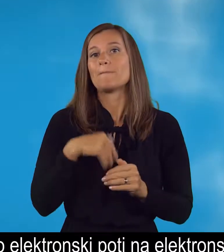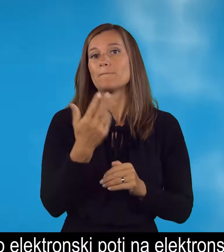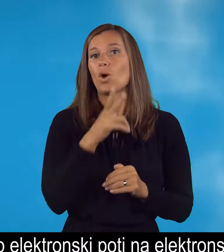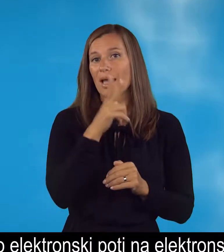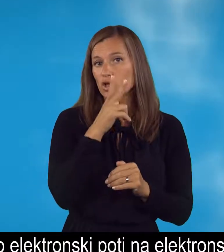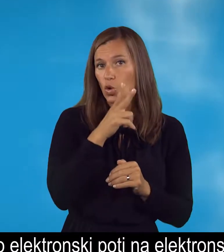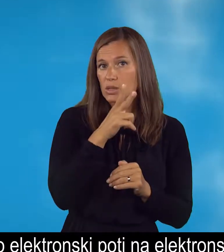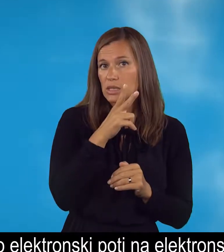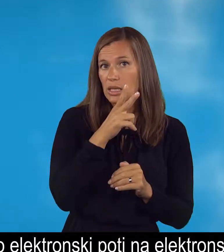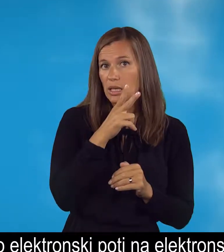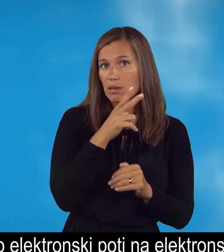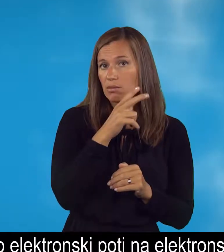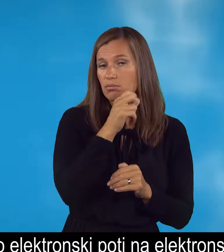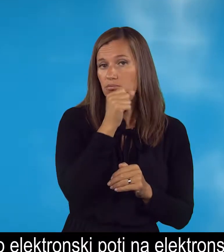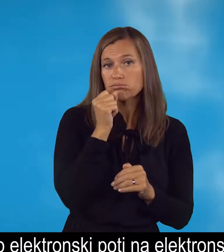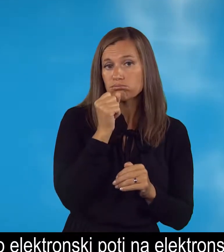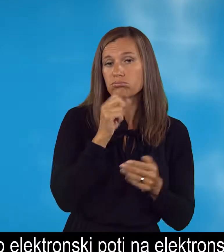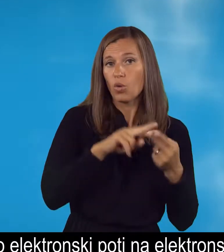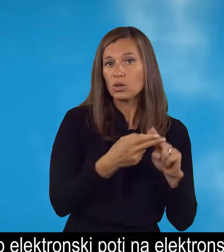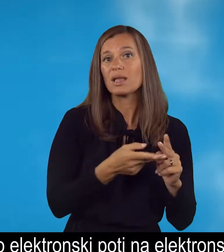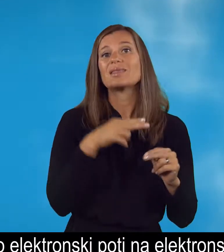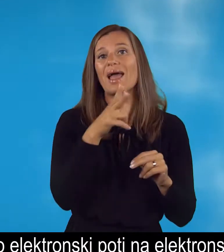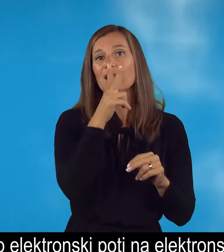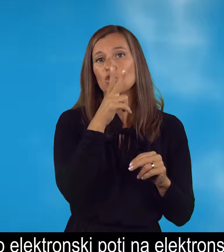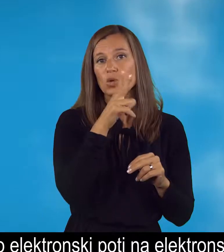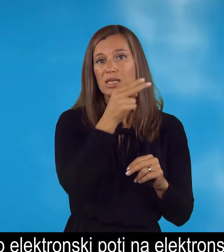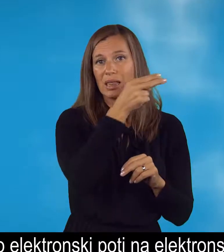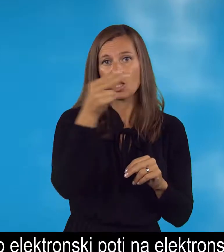po elektronski poti na elektronski naslov